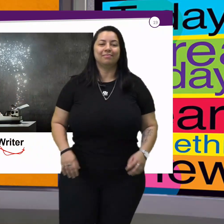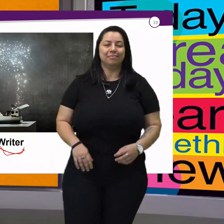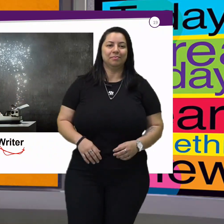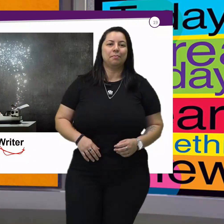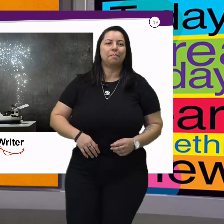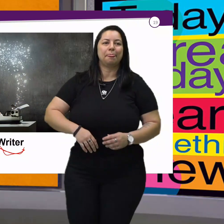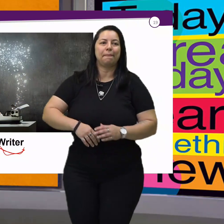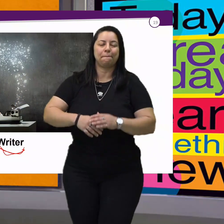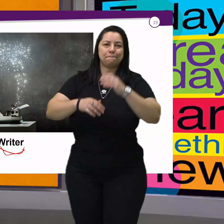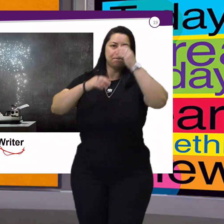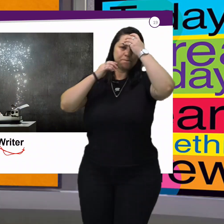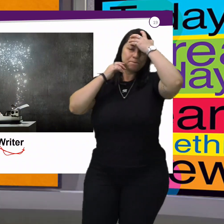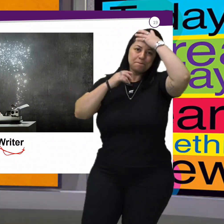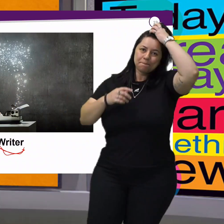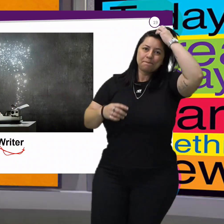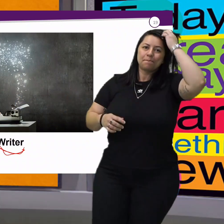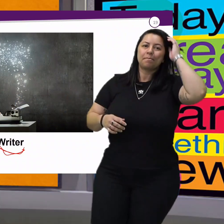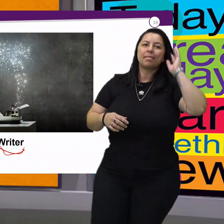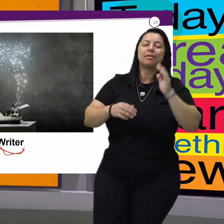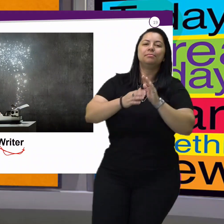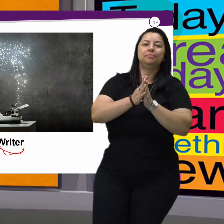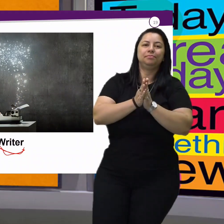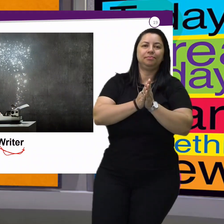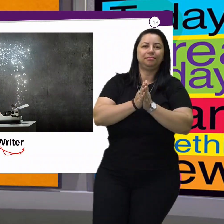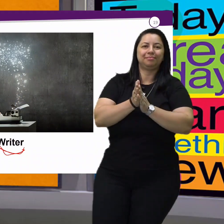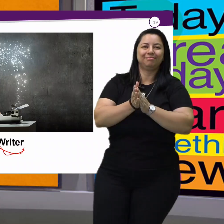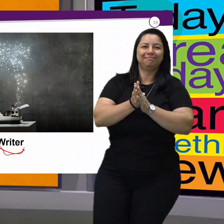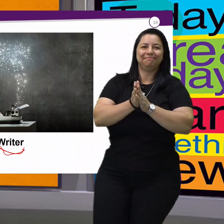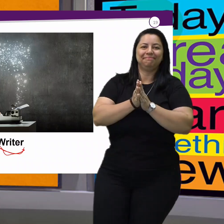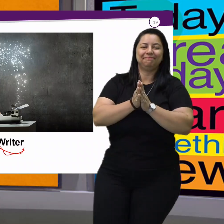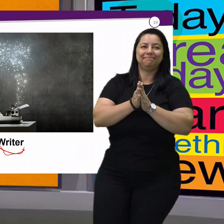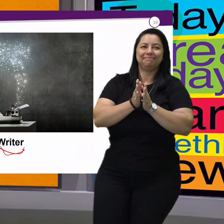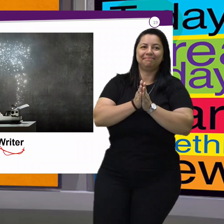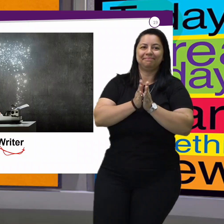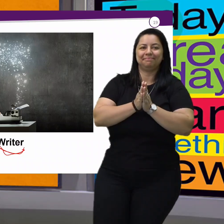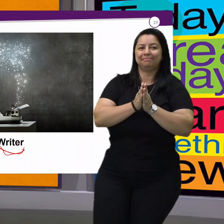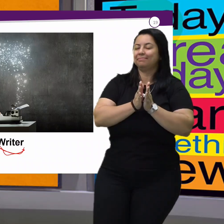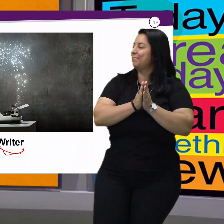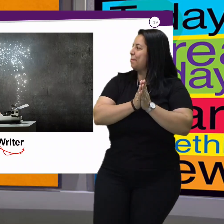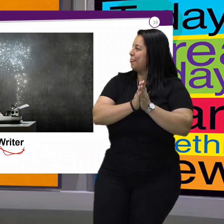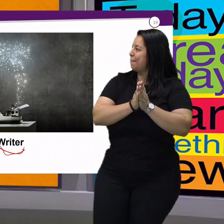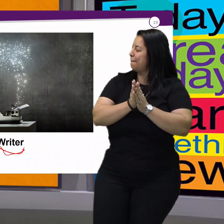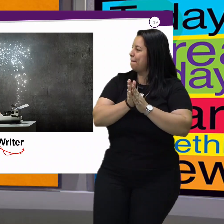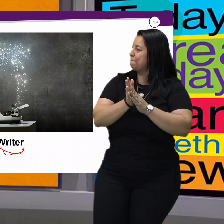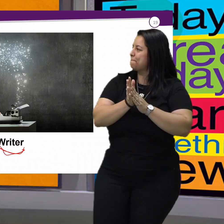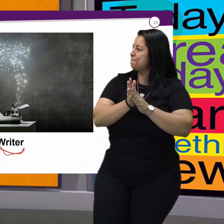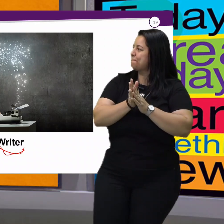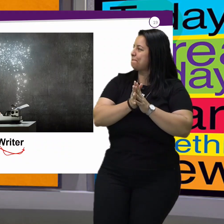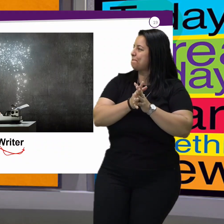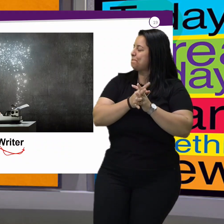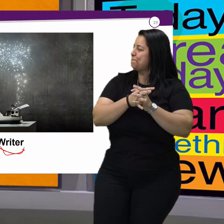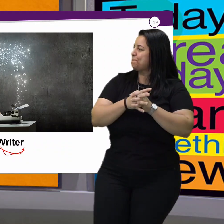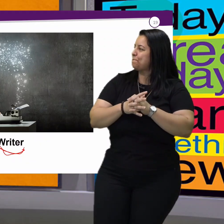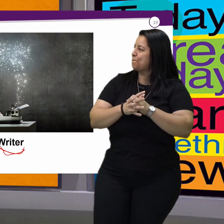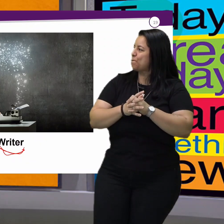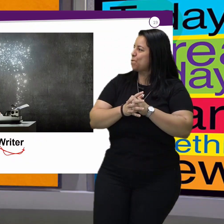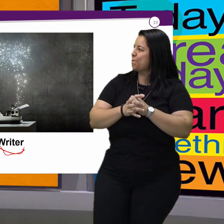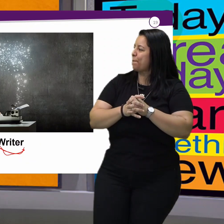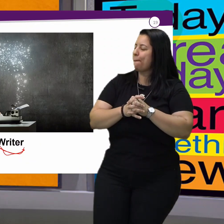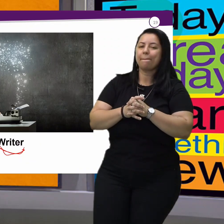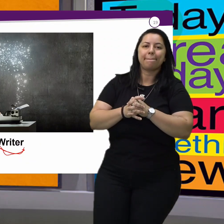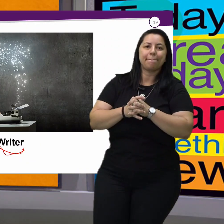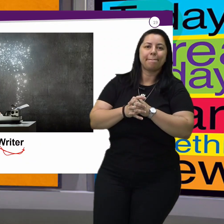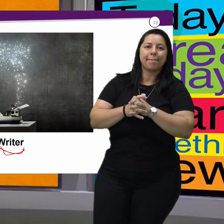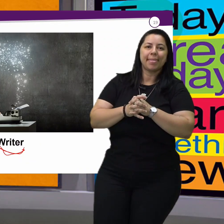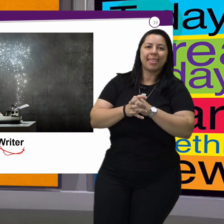O tempo acabou, a gente não vai conseguir fazer as atividades. Que pena, mas essas atividades, elas, na verdade, também vão ser complementadas lá